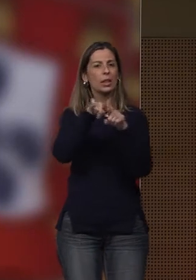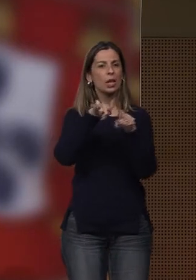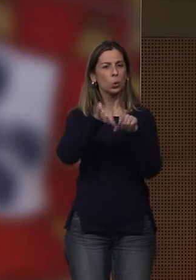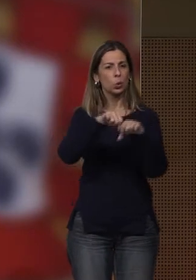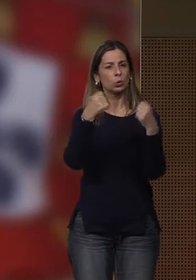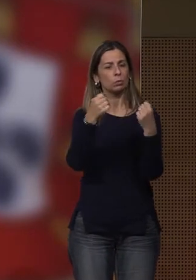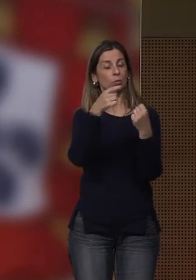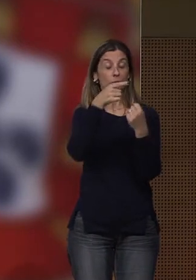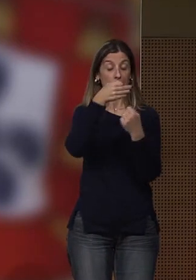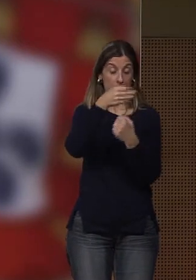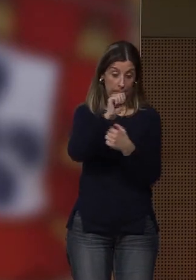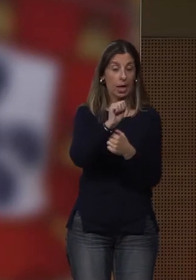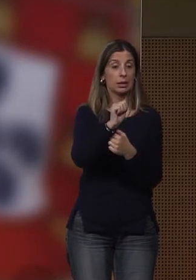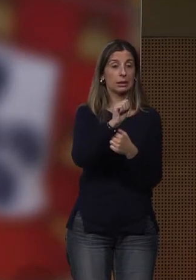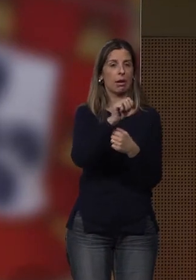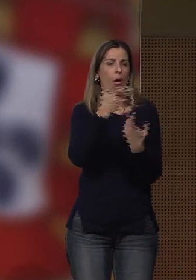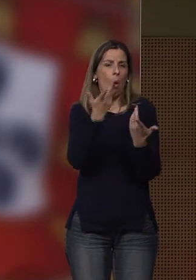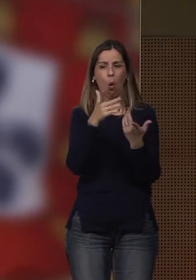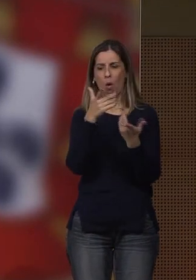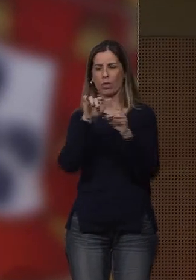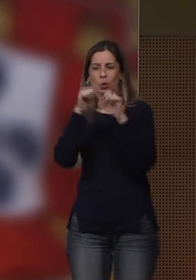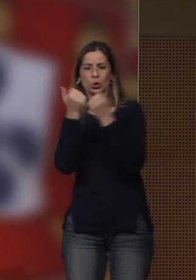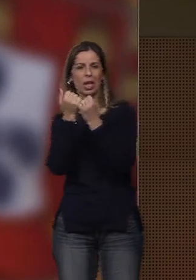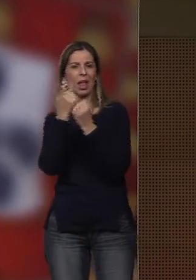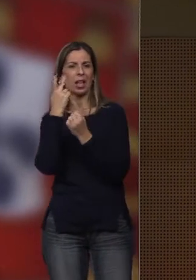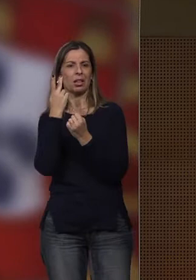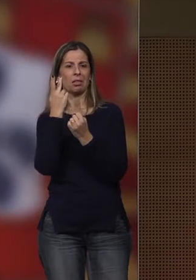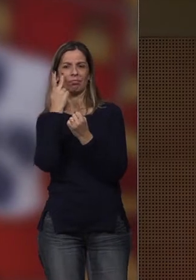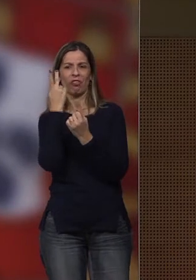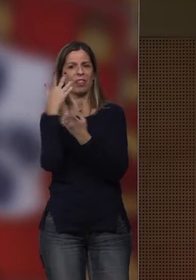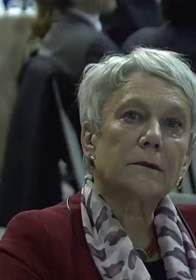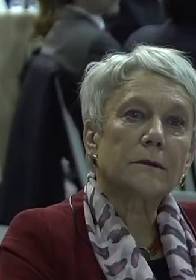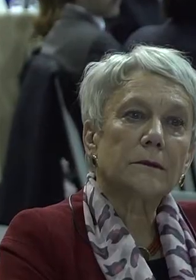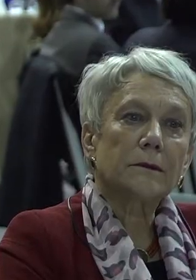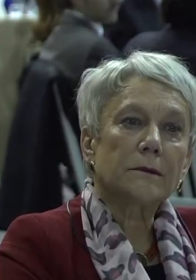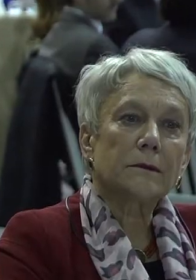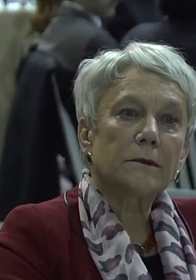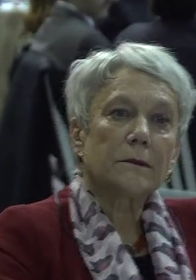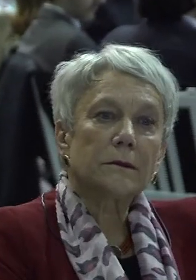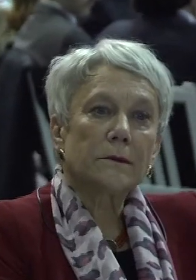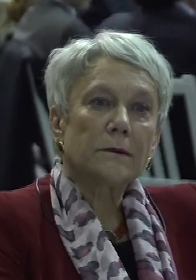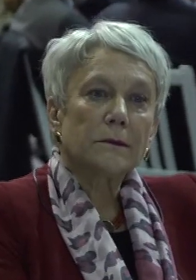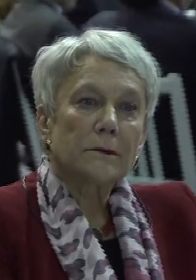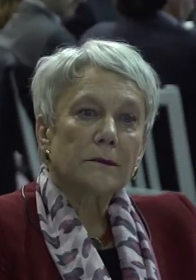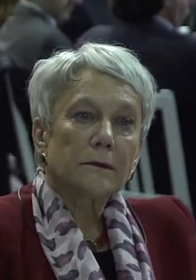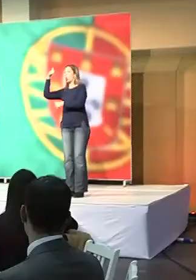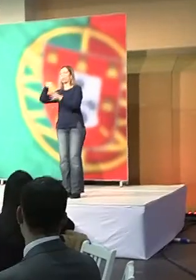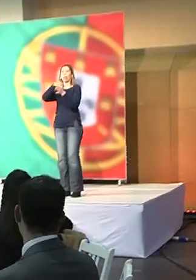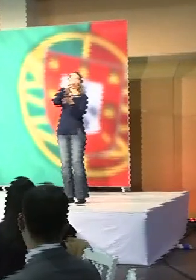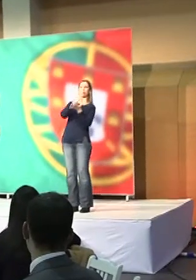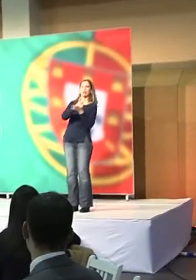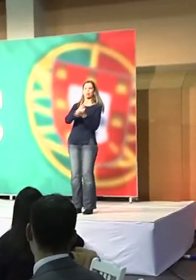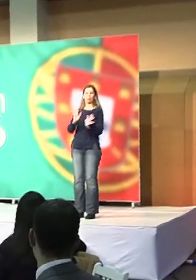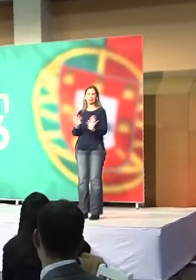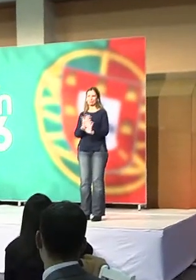civil e nos mais diversificados setores da sociedade portuguesa, desejam um presidente que respeite a